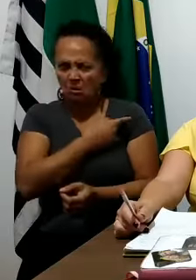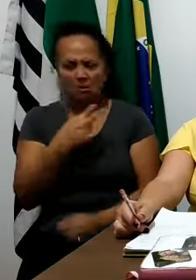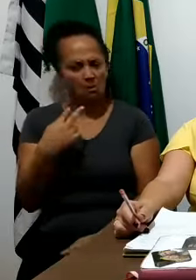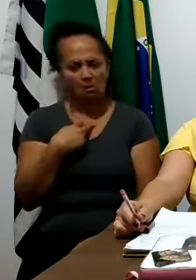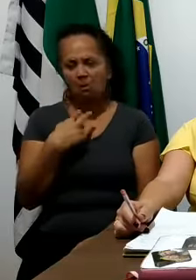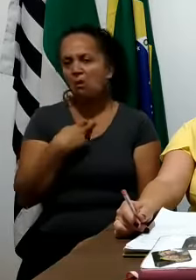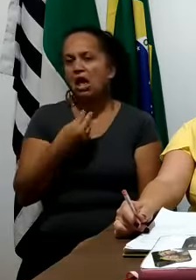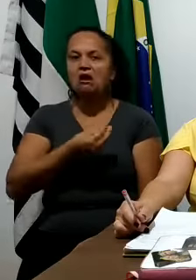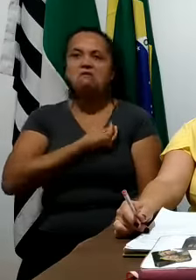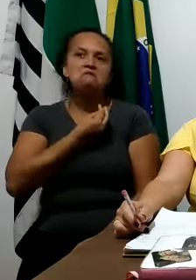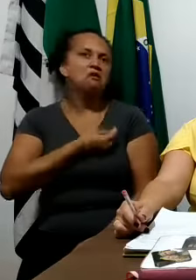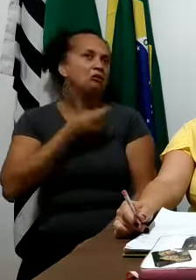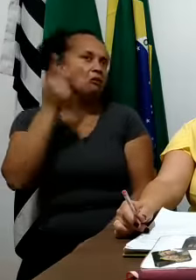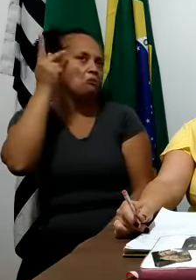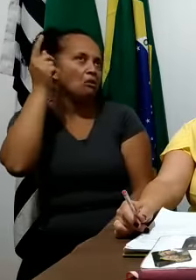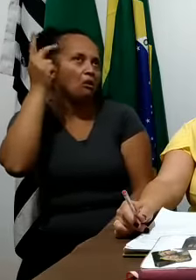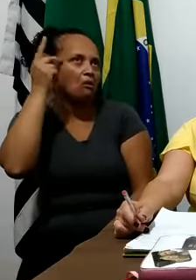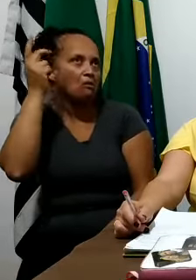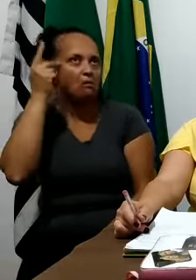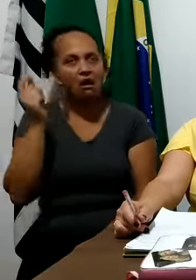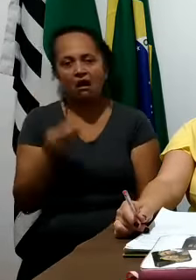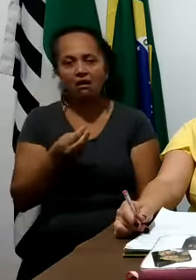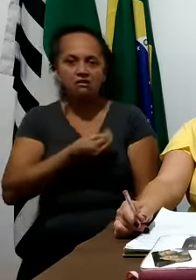Se conformando com esse mundo, não.